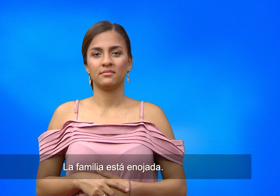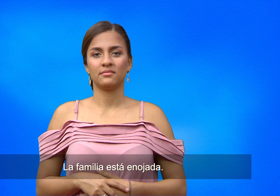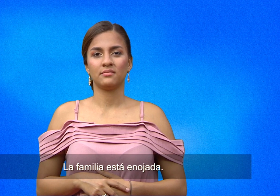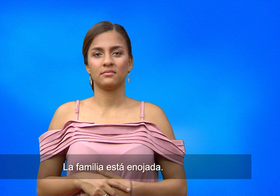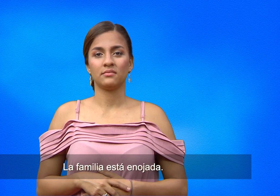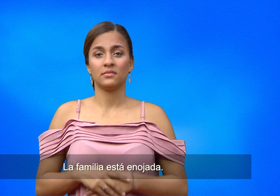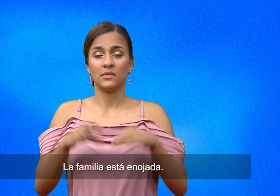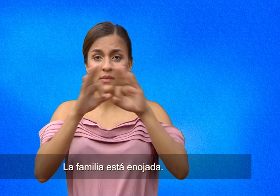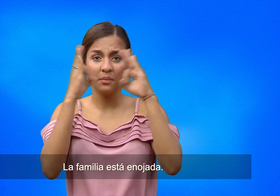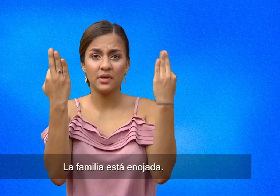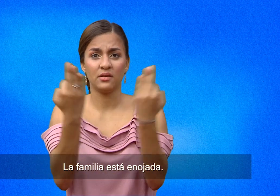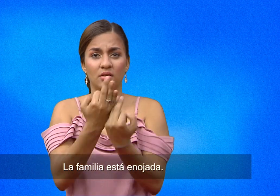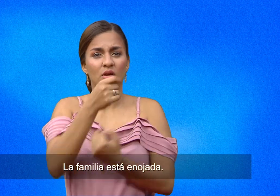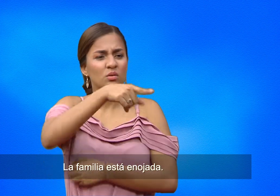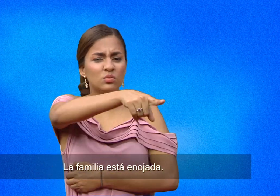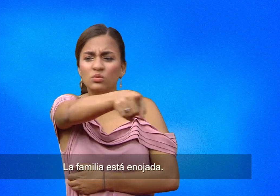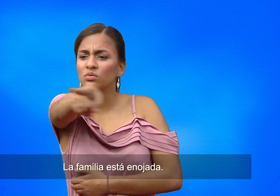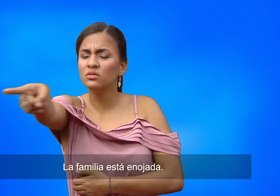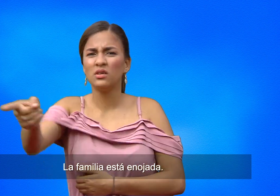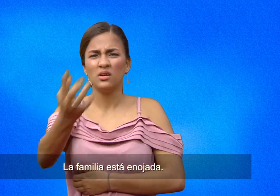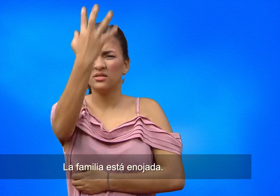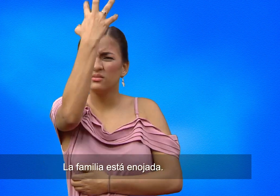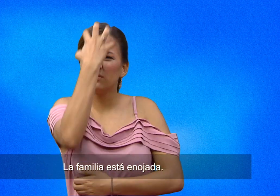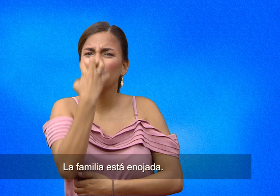la familia está enojada